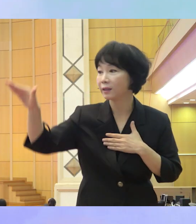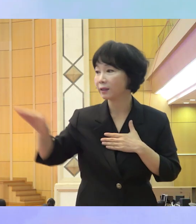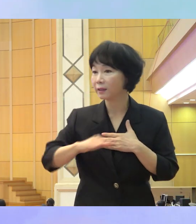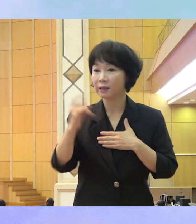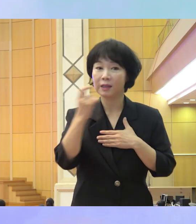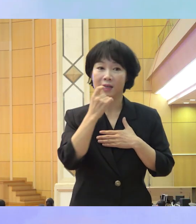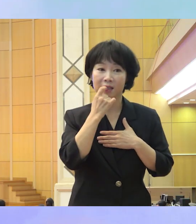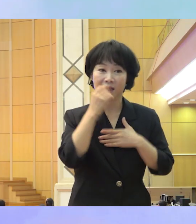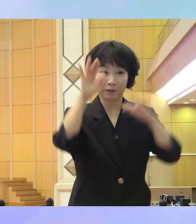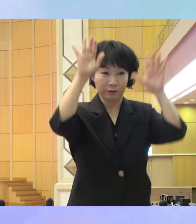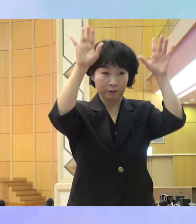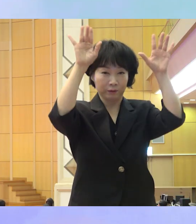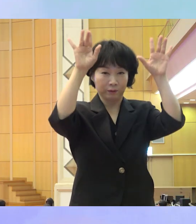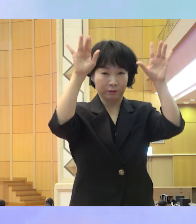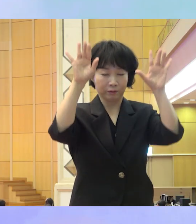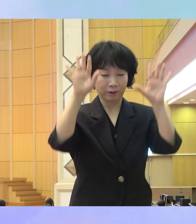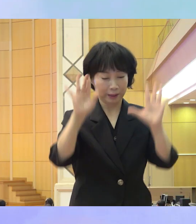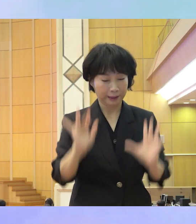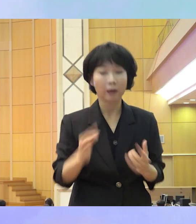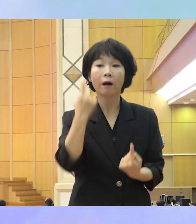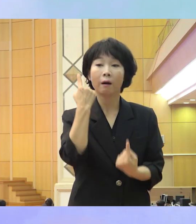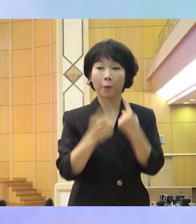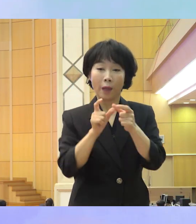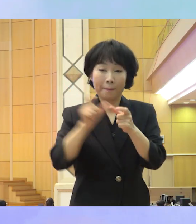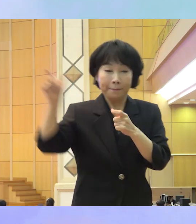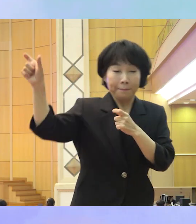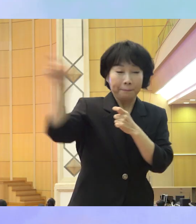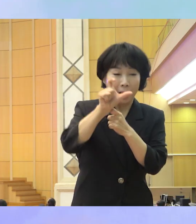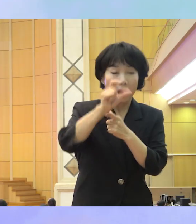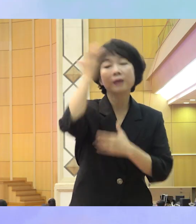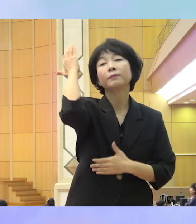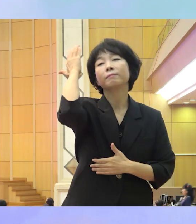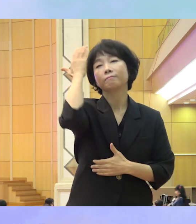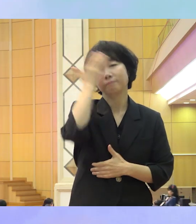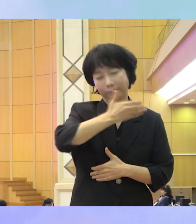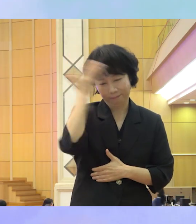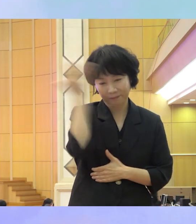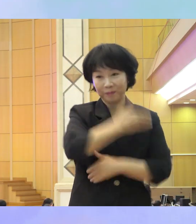우리를 눈보다 더 희게